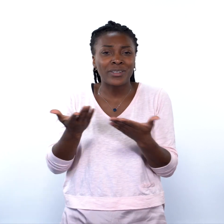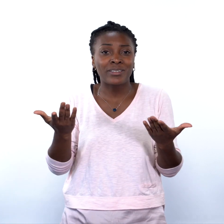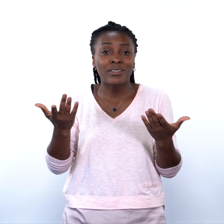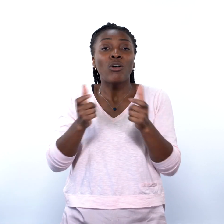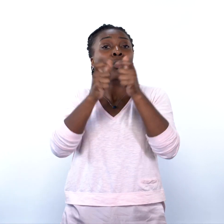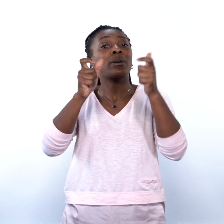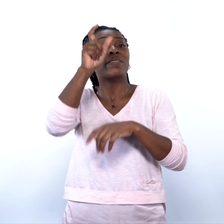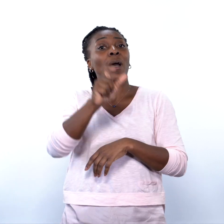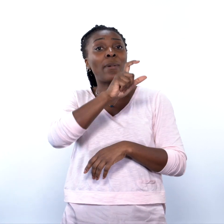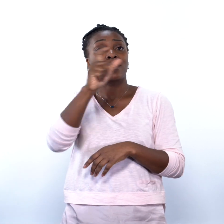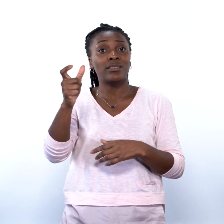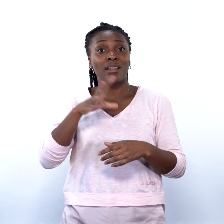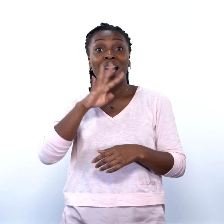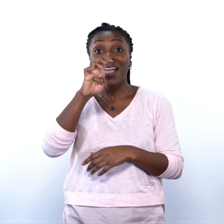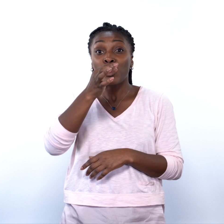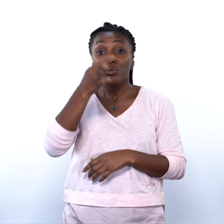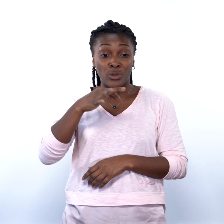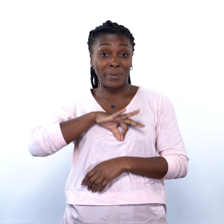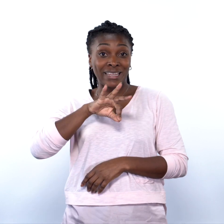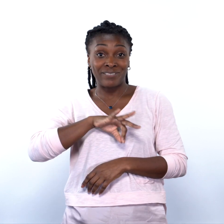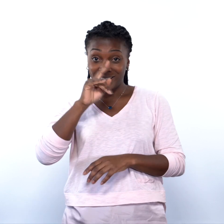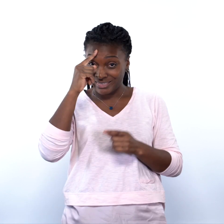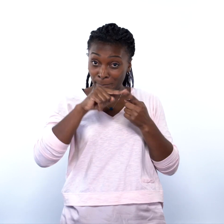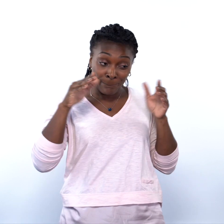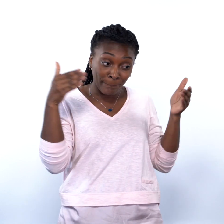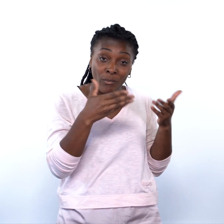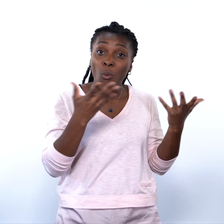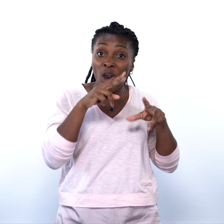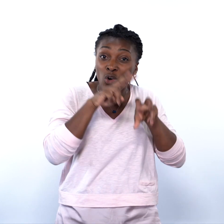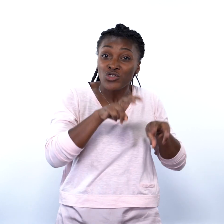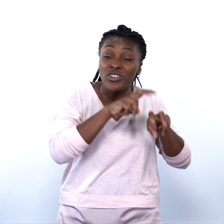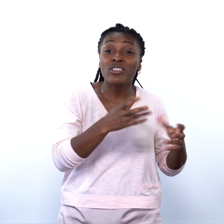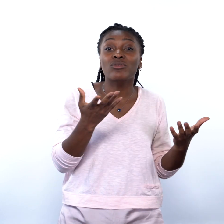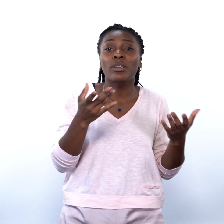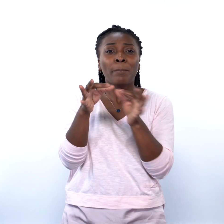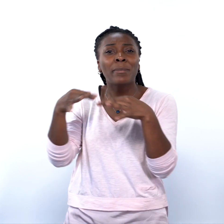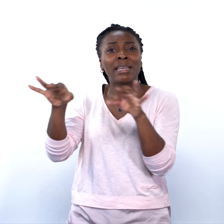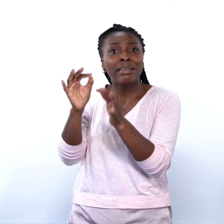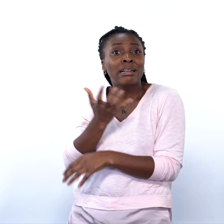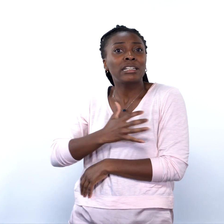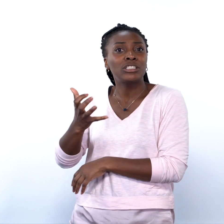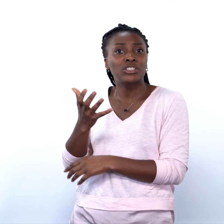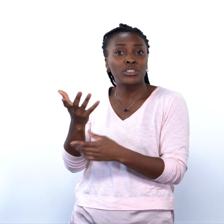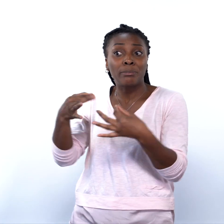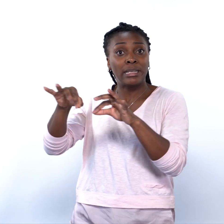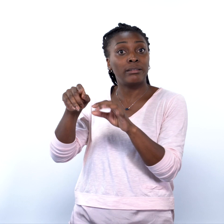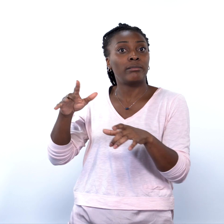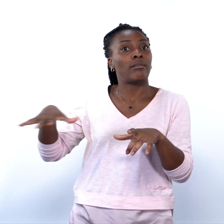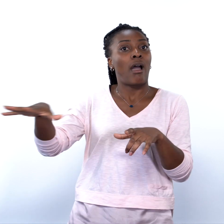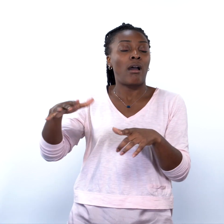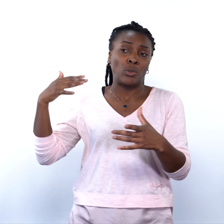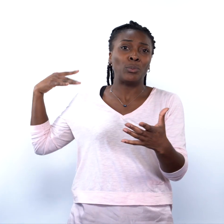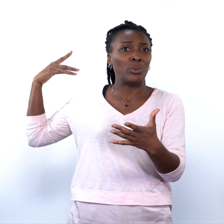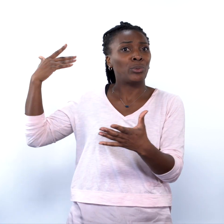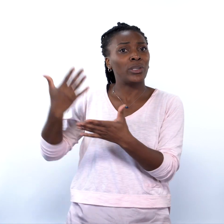compagnies pharmaceutiques aujourd'hui investissent plus de 40% de leurs bénéfices sur la recherche. Les pays qui sont développés sont des pays, les pays à